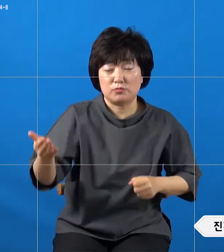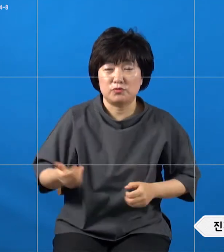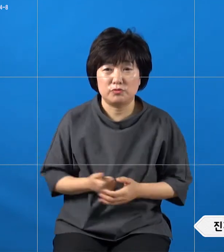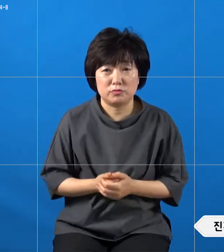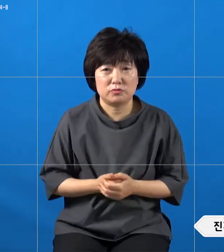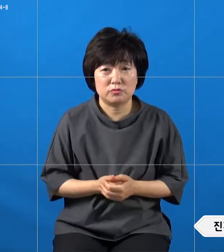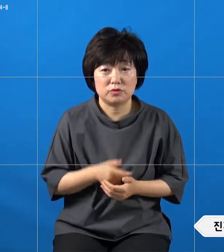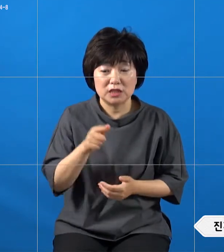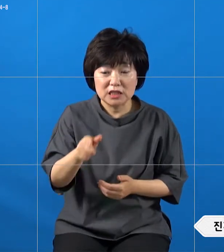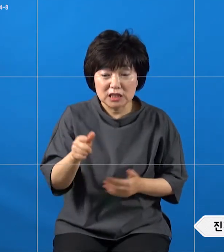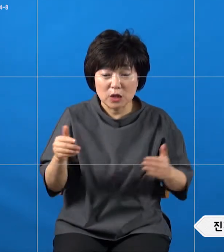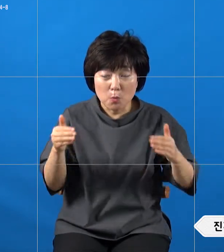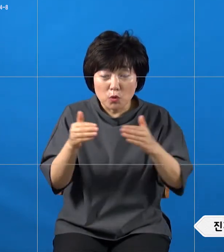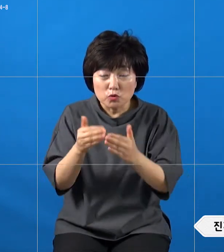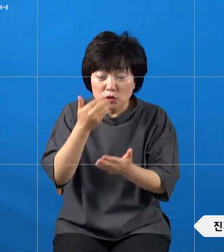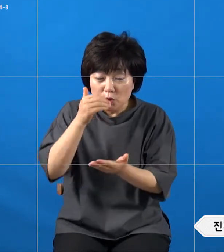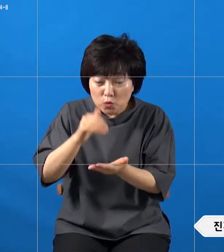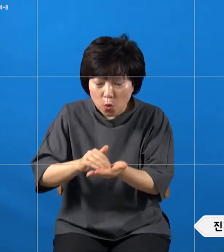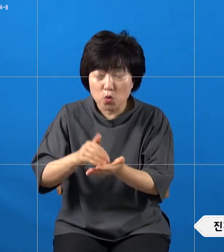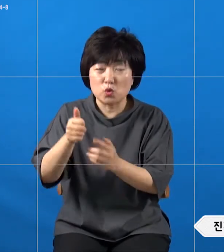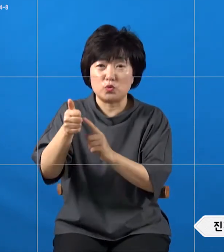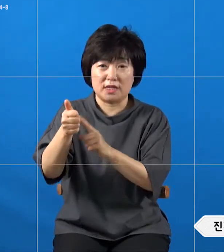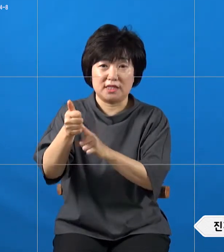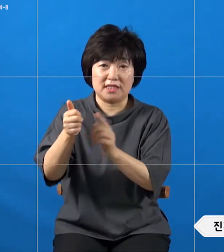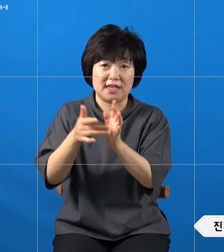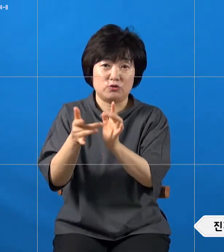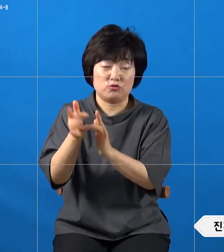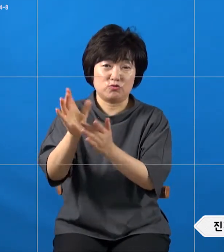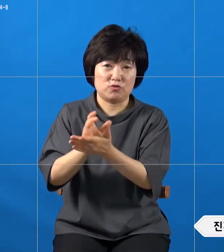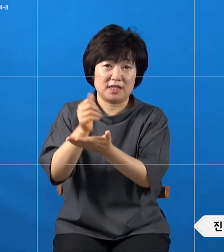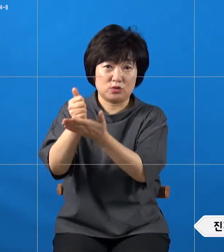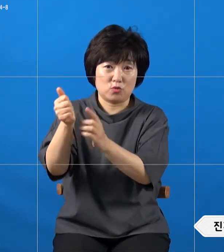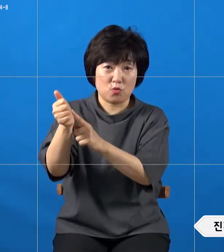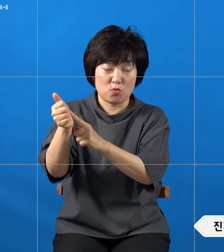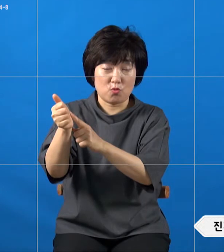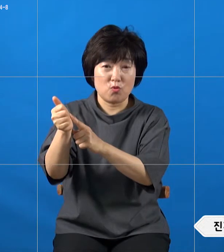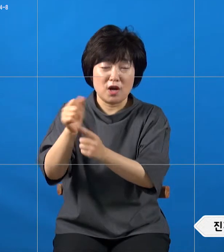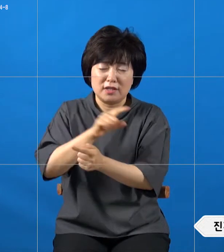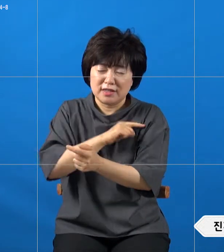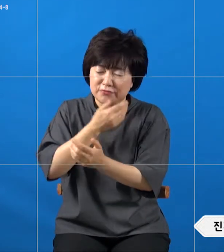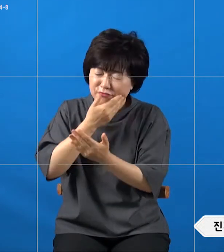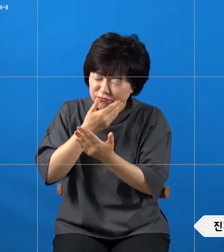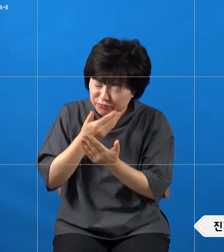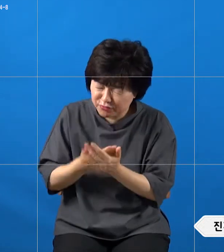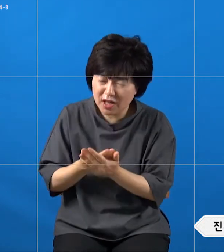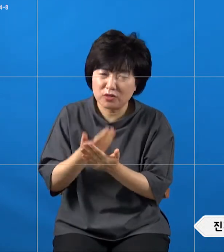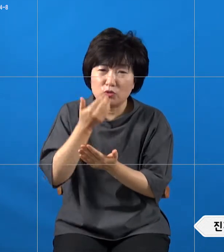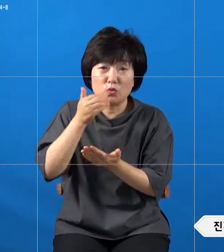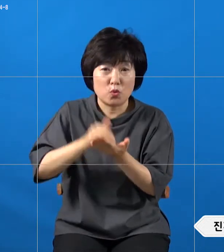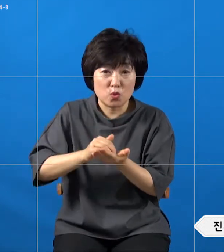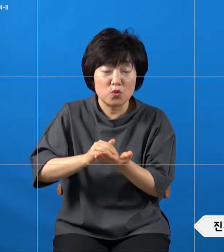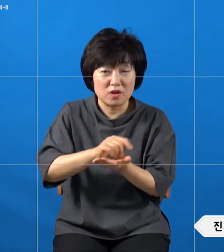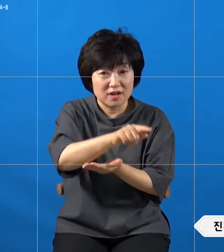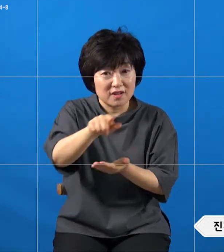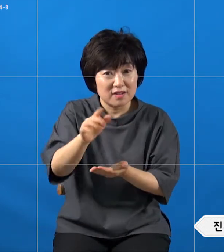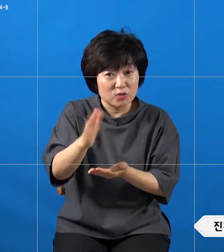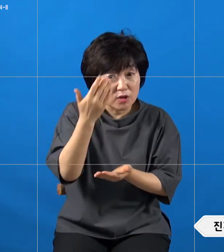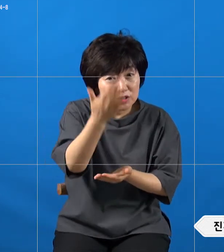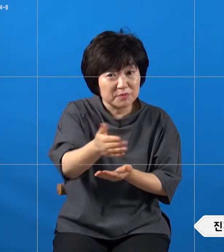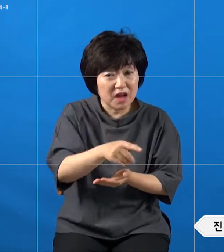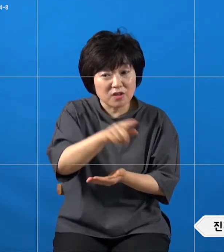사랑하는 여러분, 오늘 이 모퉁이돌 되신 예수 그리스도, 우리의 모퉁이돌이 되고 계십니까?